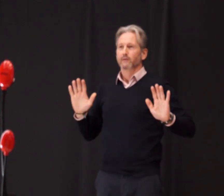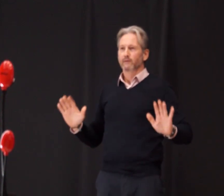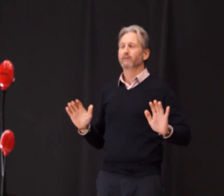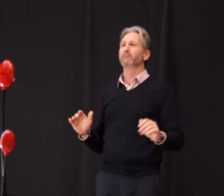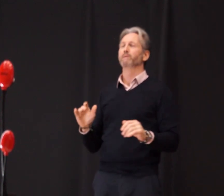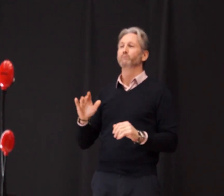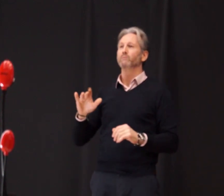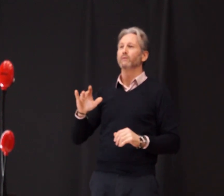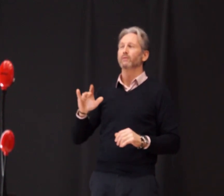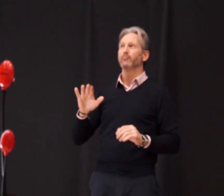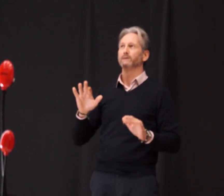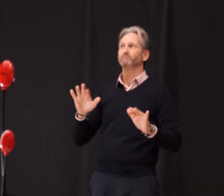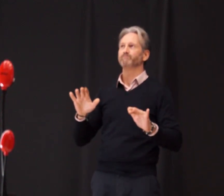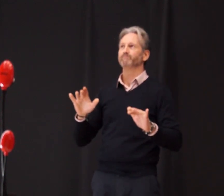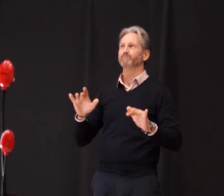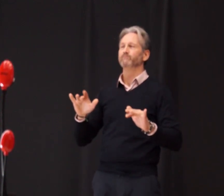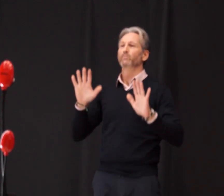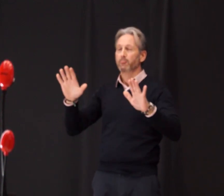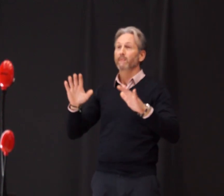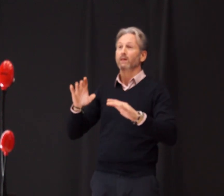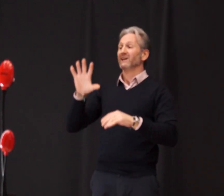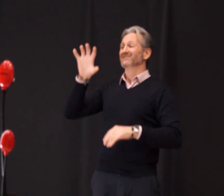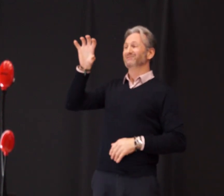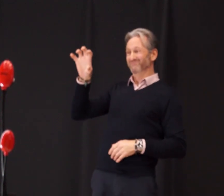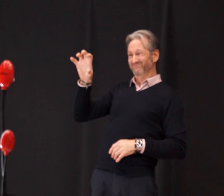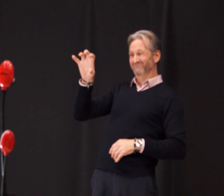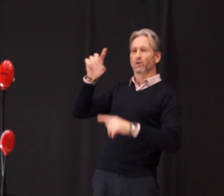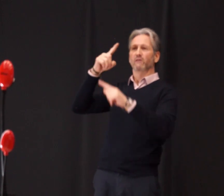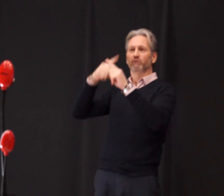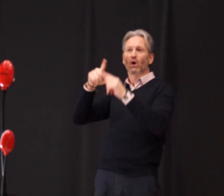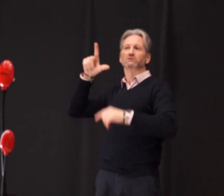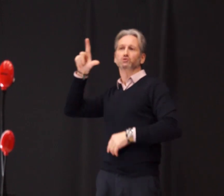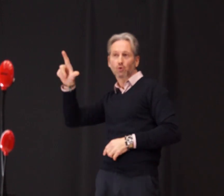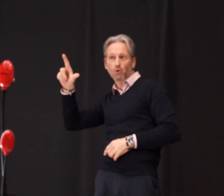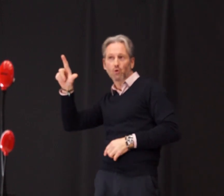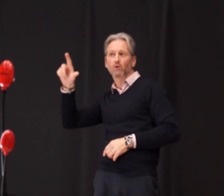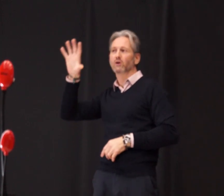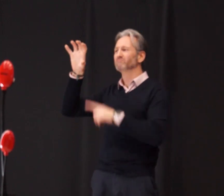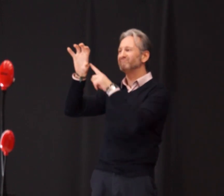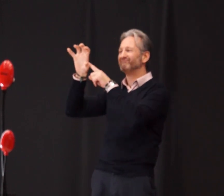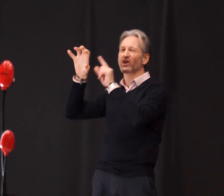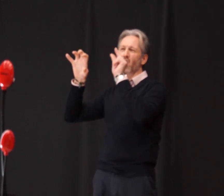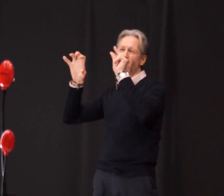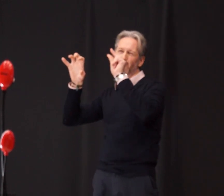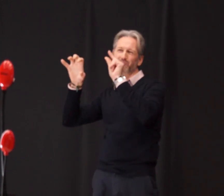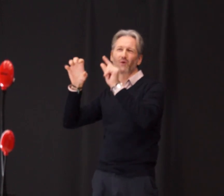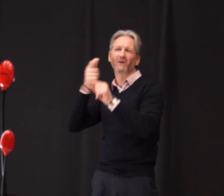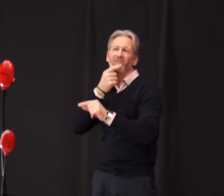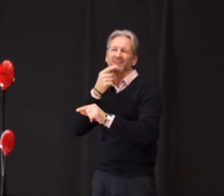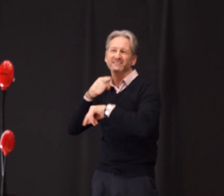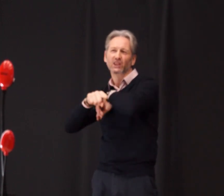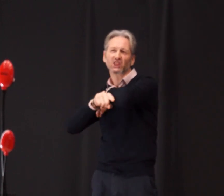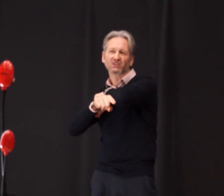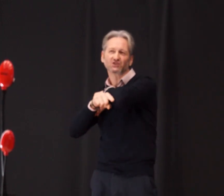J'avance vers vous à chaque fois que vous me retiennent parce que je vais finir dans la salle. Donc ce signe-là, le